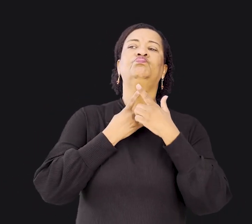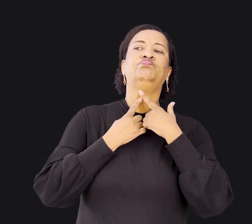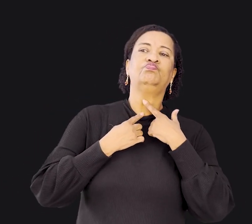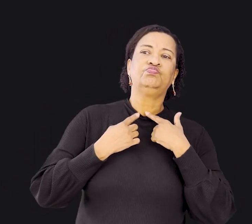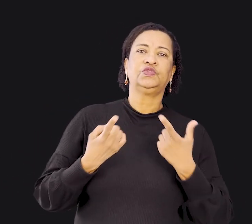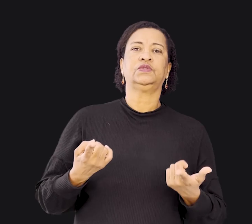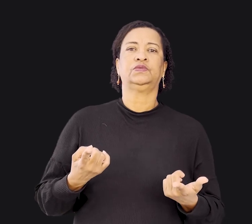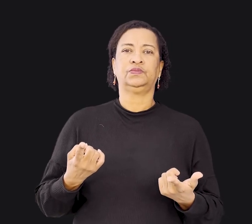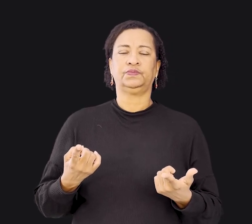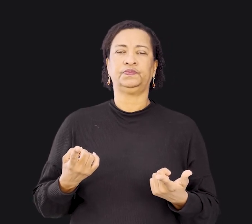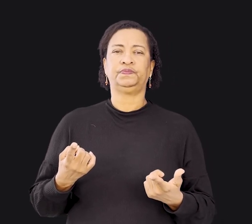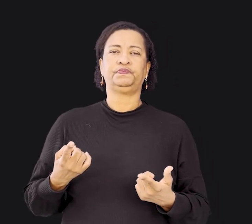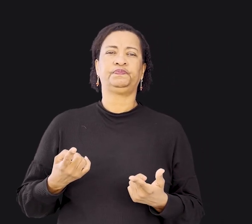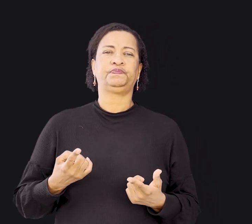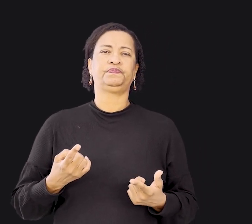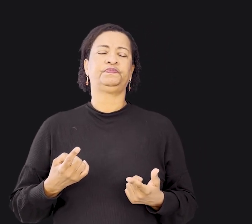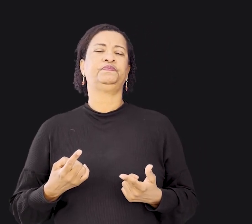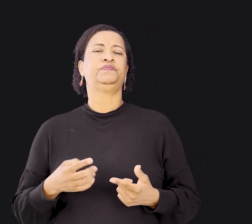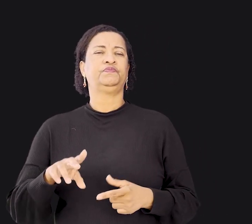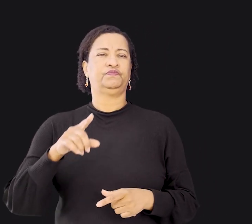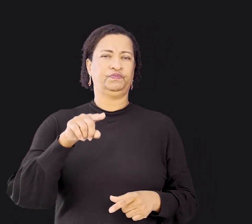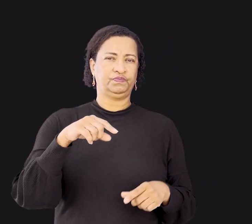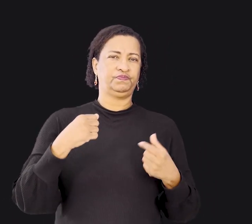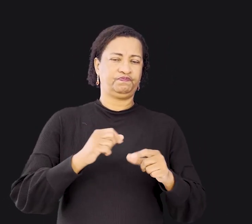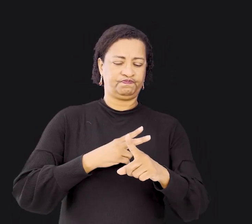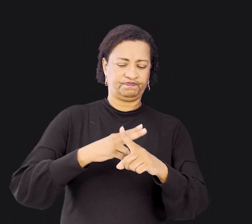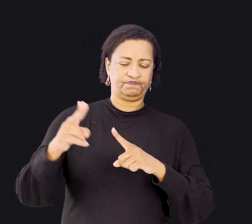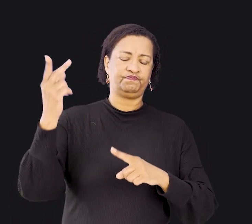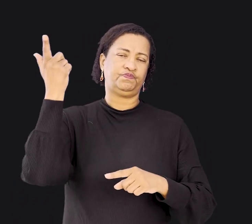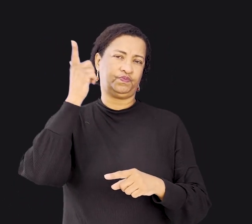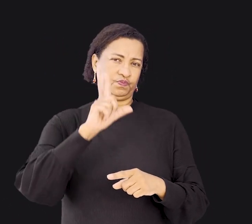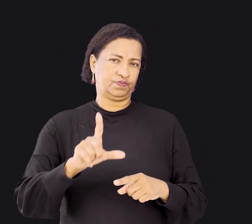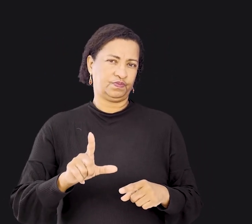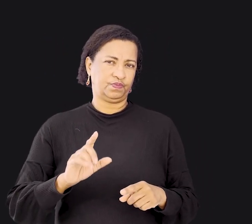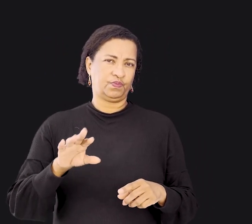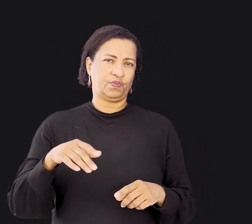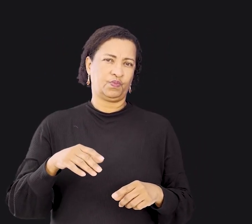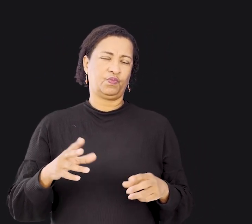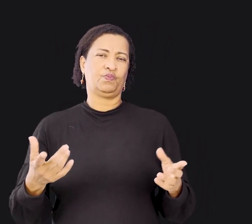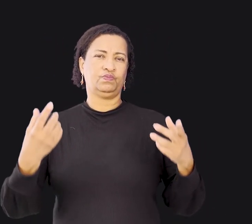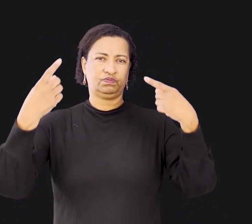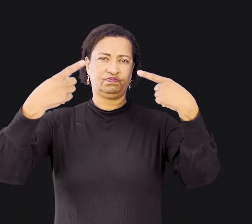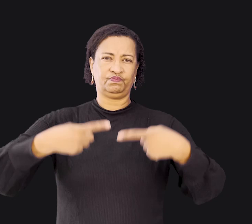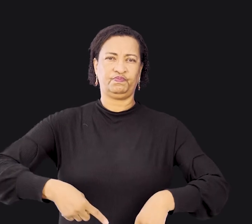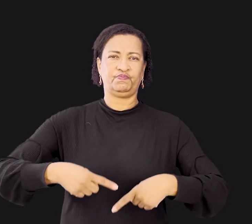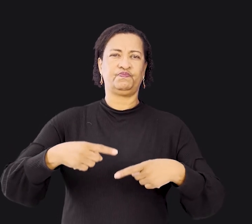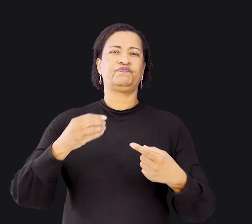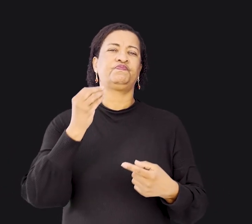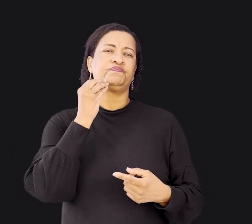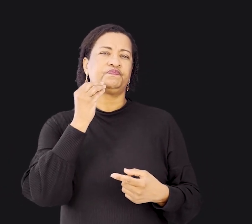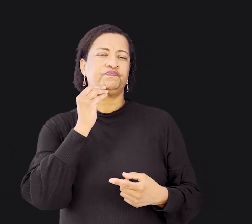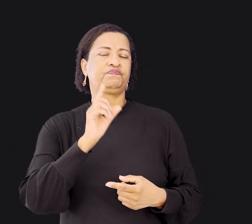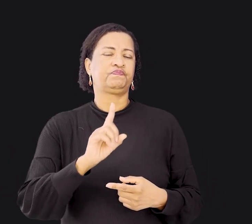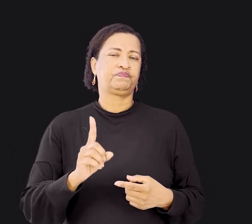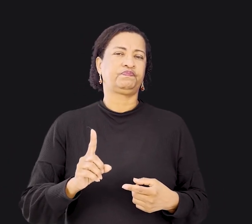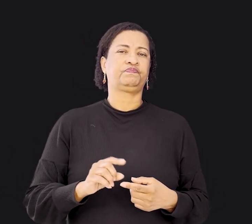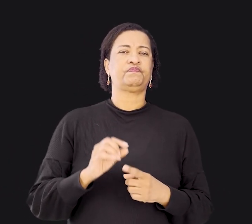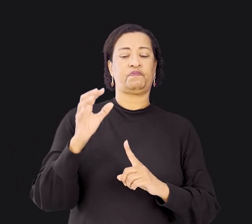um desejo. É nesse ponto que você vence a batalha, não quando confronta a tentação. Se você não aprender a controlar a